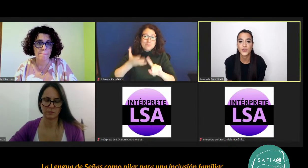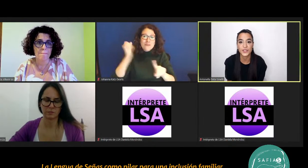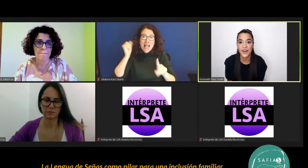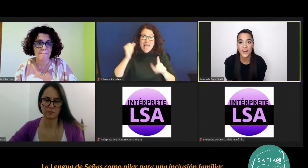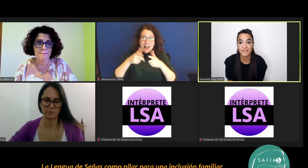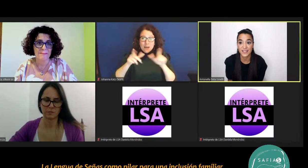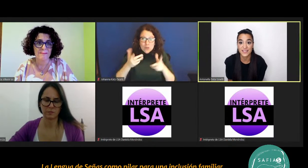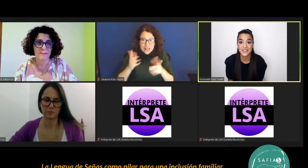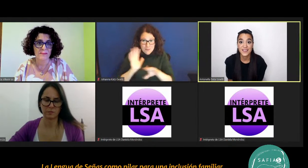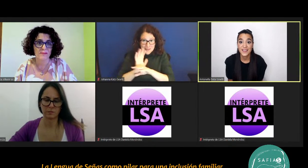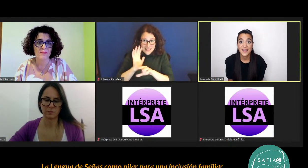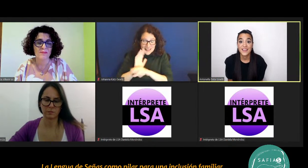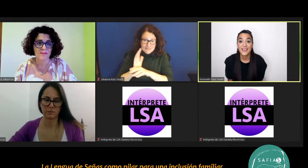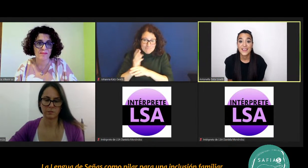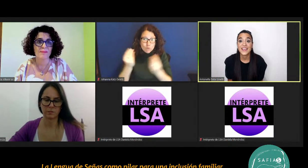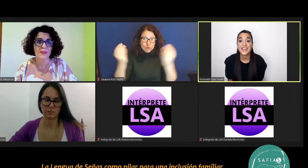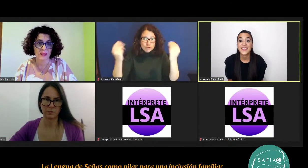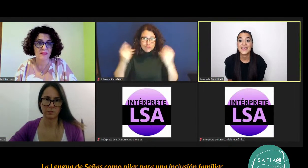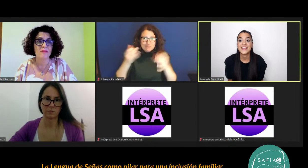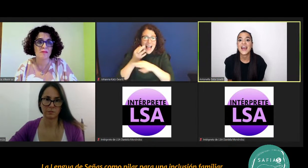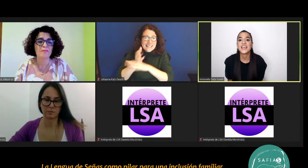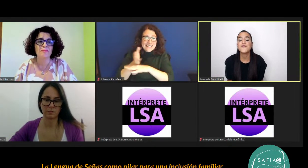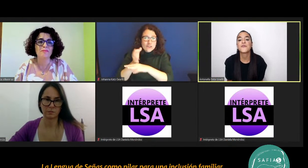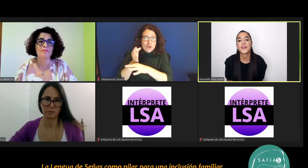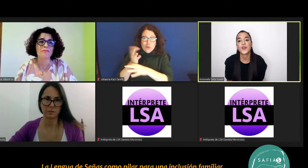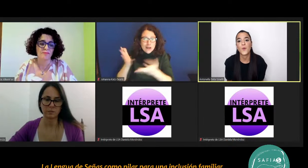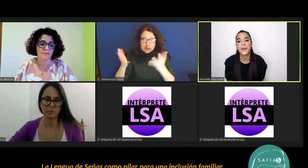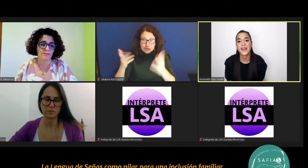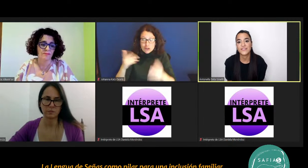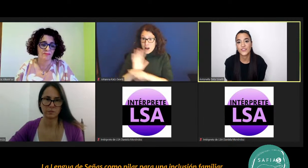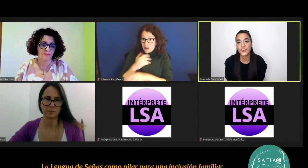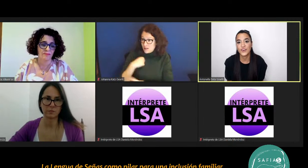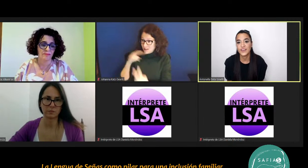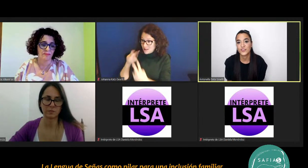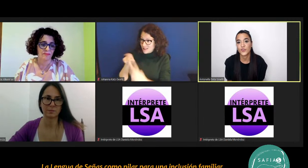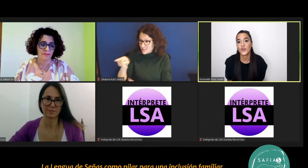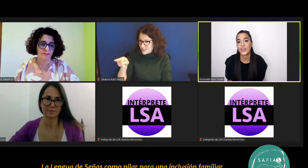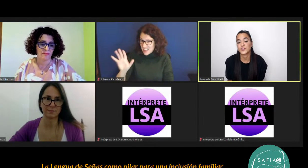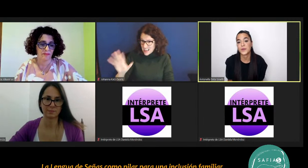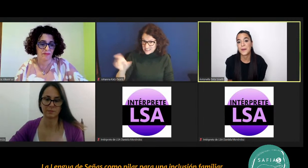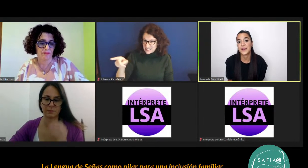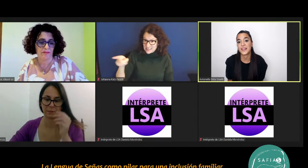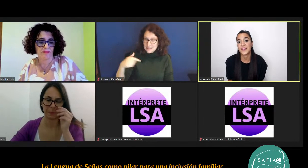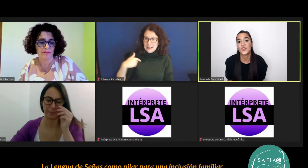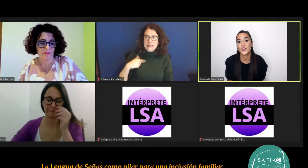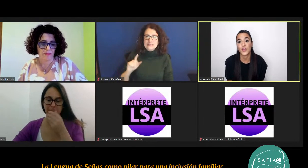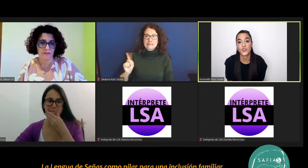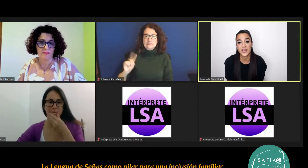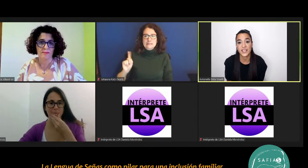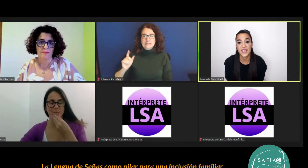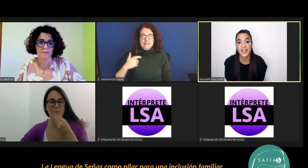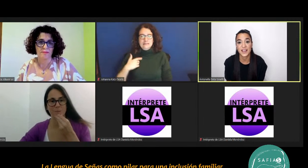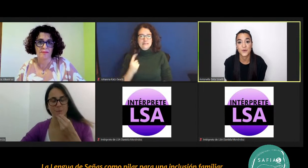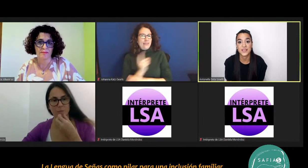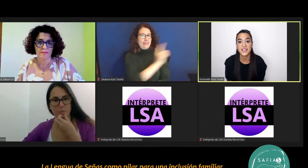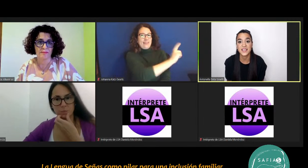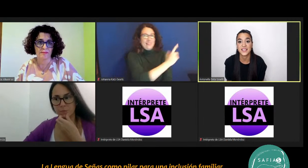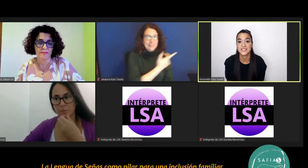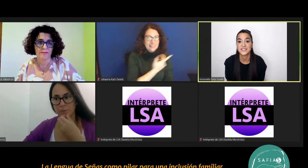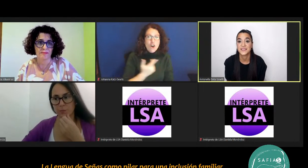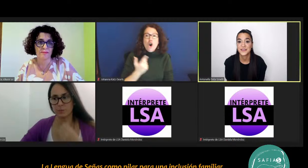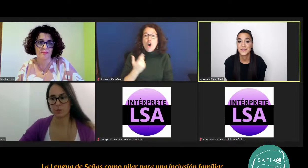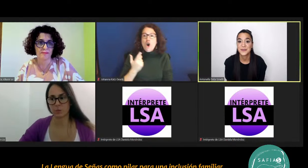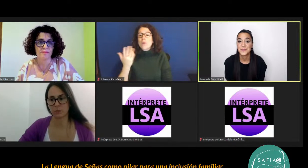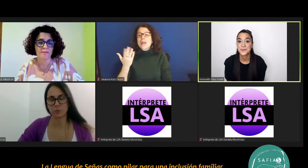mismo que yo contaba antes. Y ahí fui recuperando todo lo que yo había perdido y lo que no tenía de la lengua de